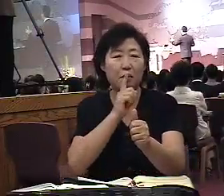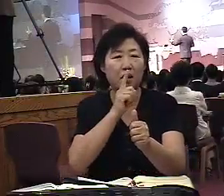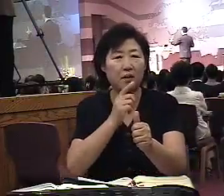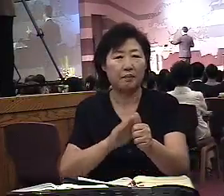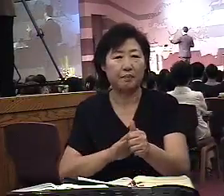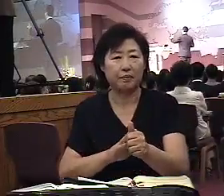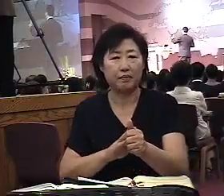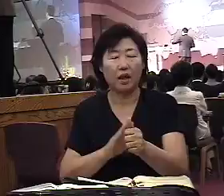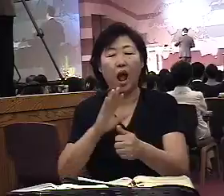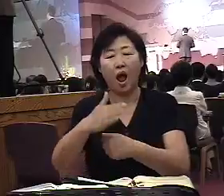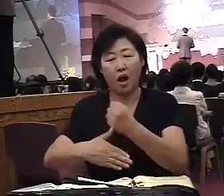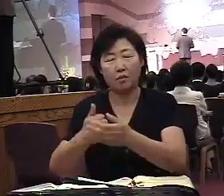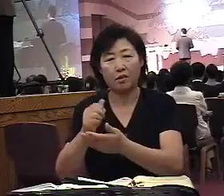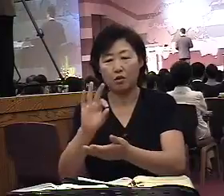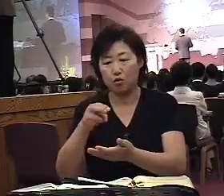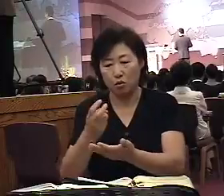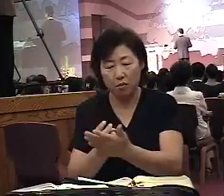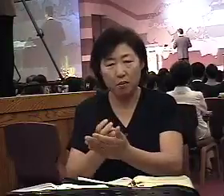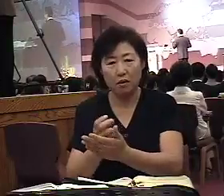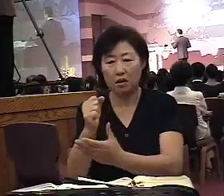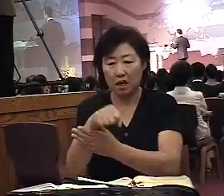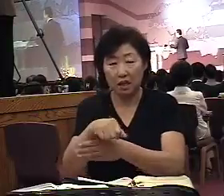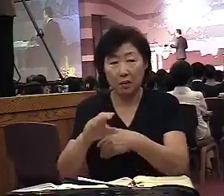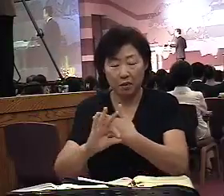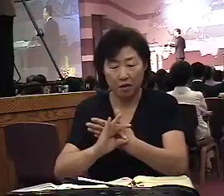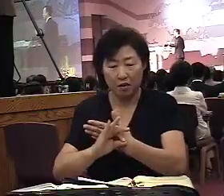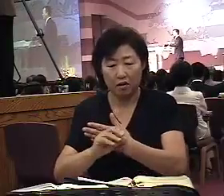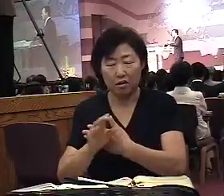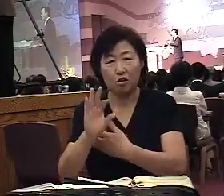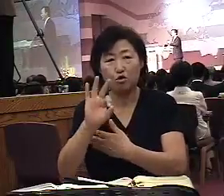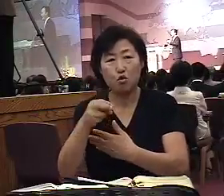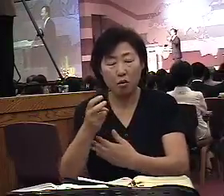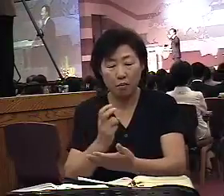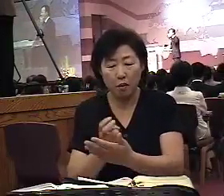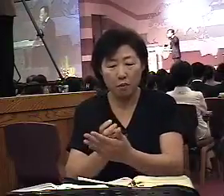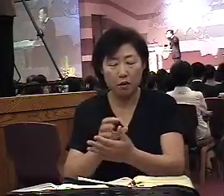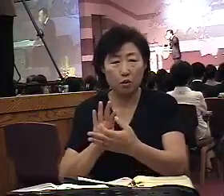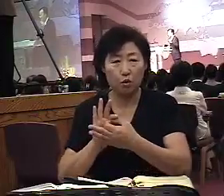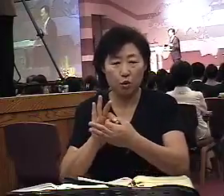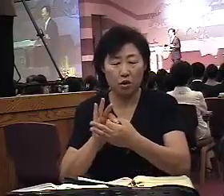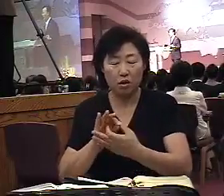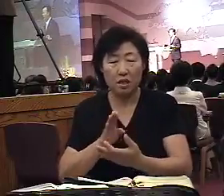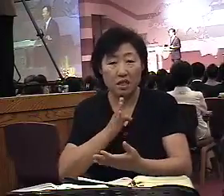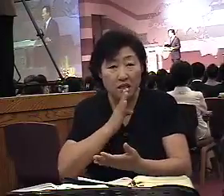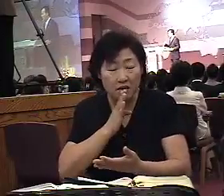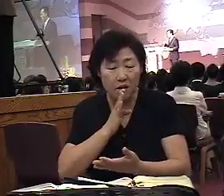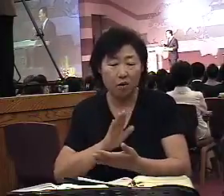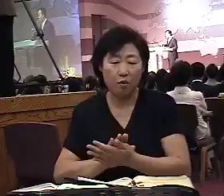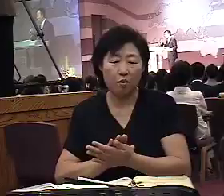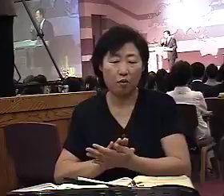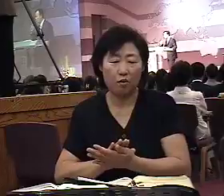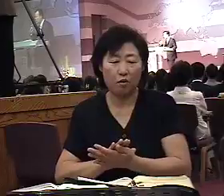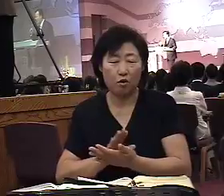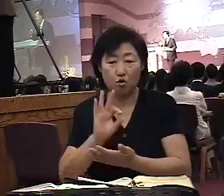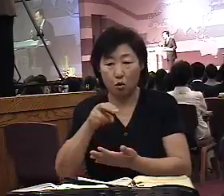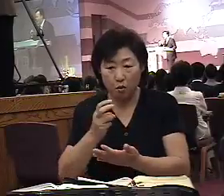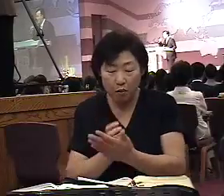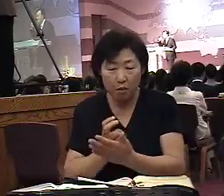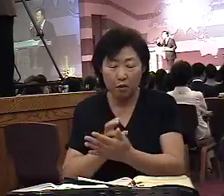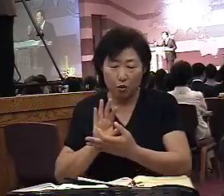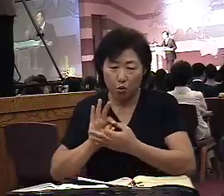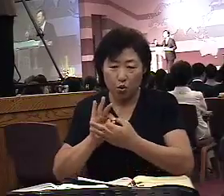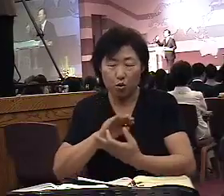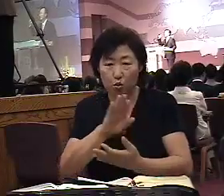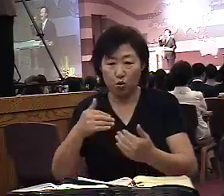하나님께서 율법을 허락하셨다면 이 율법을 통해 우리들에게 실제적으로 율법을 통해